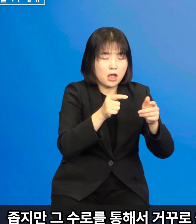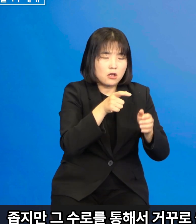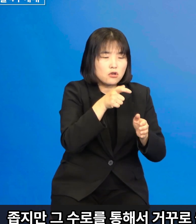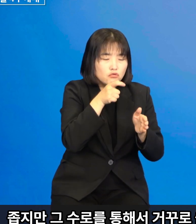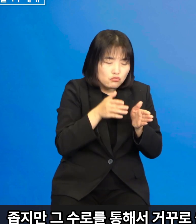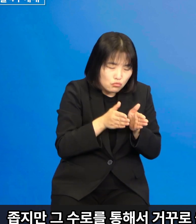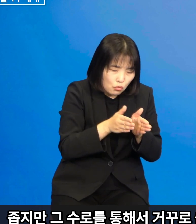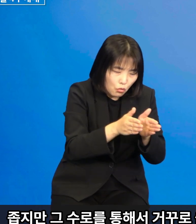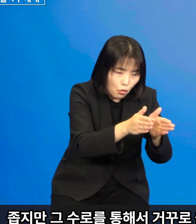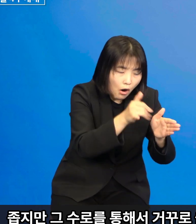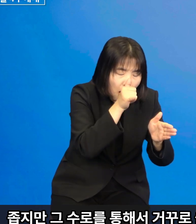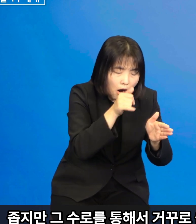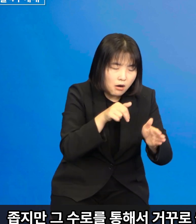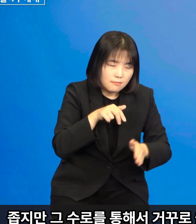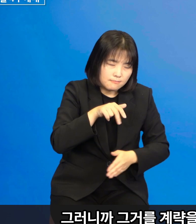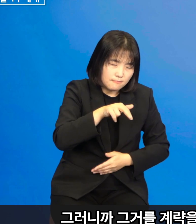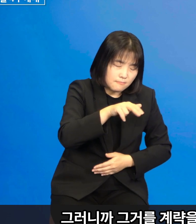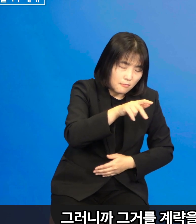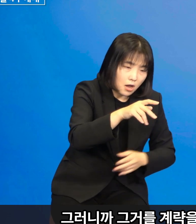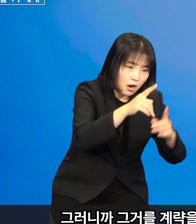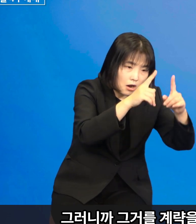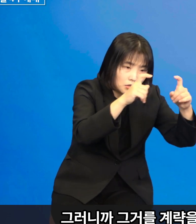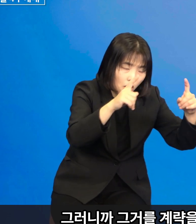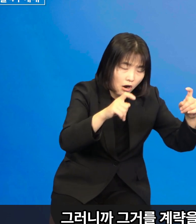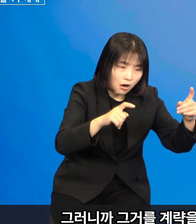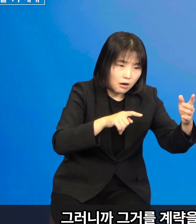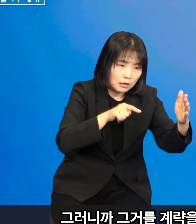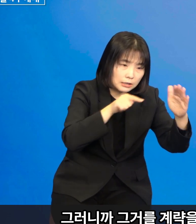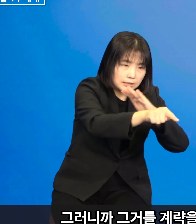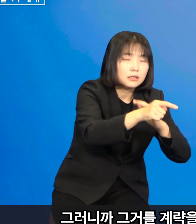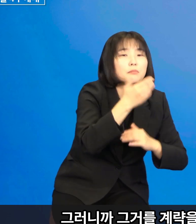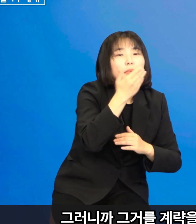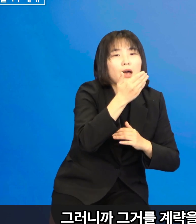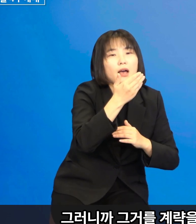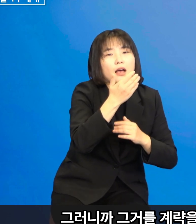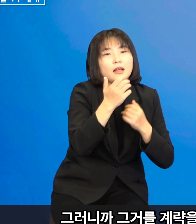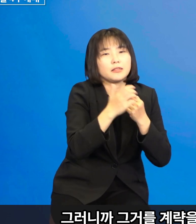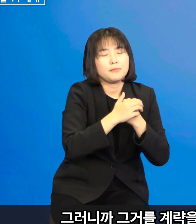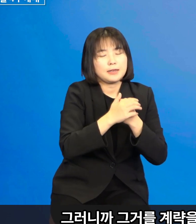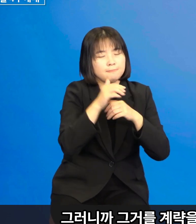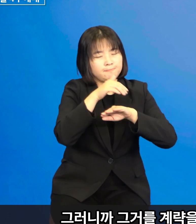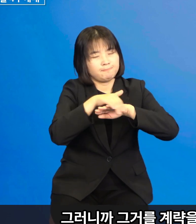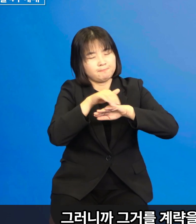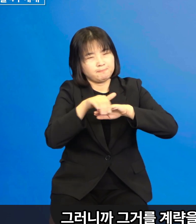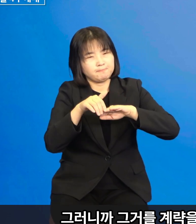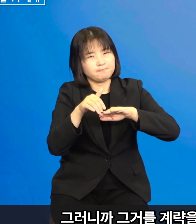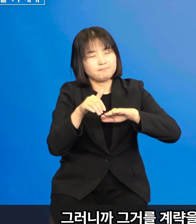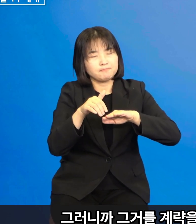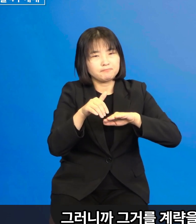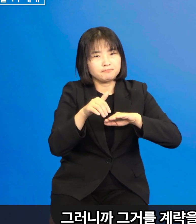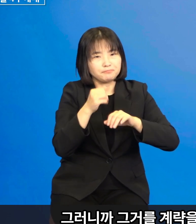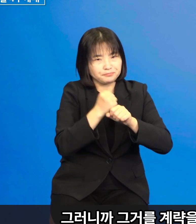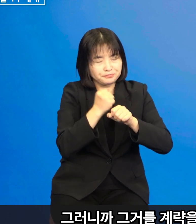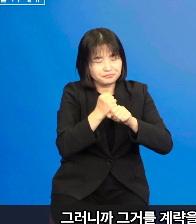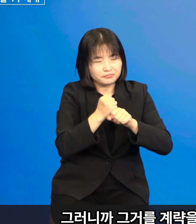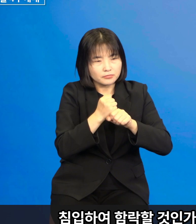거꾸로 올라가면 성 안으로 들어갈 수가 있어요. 그러니까 그거를 계략을 짜서 누가 저 성에